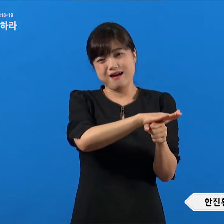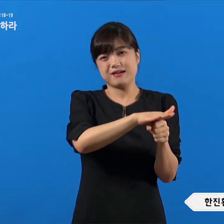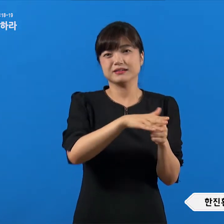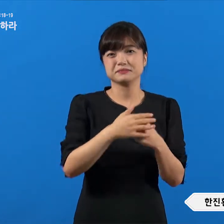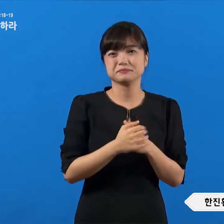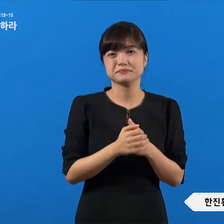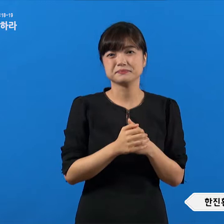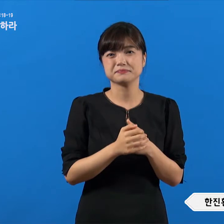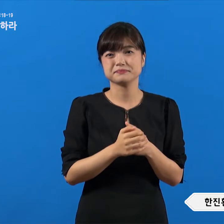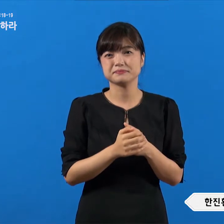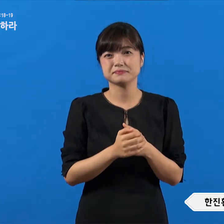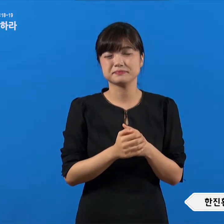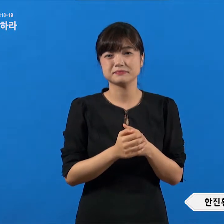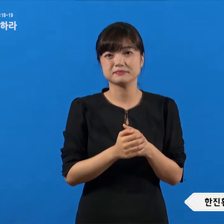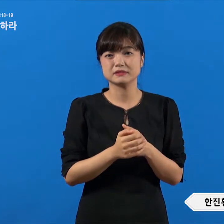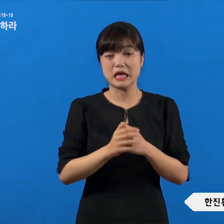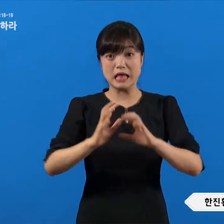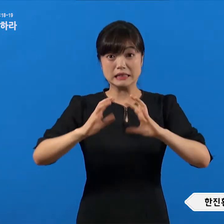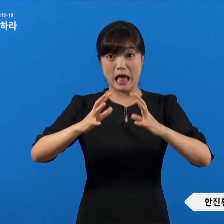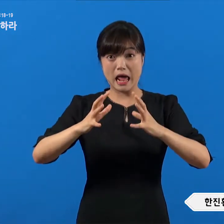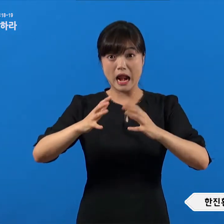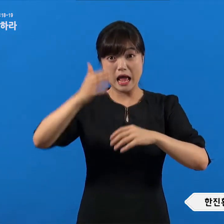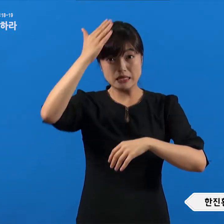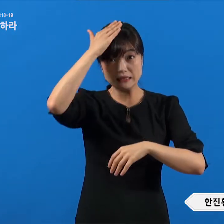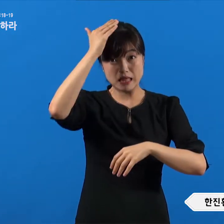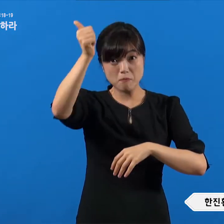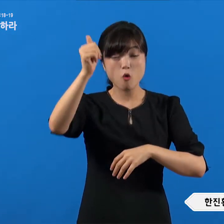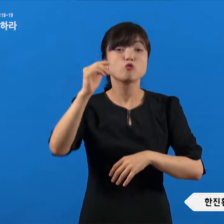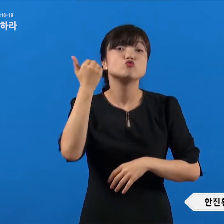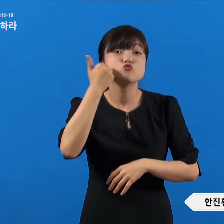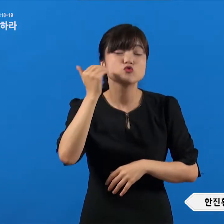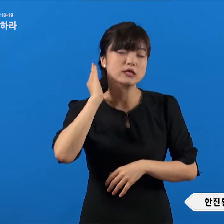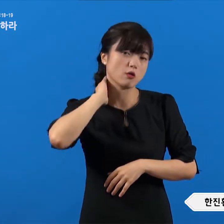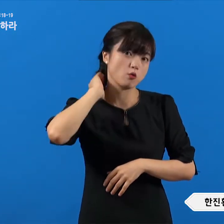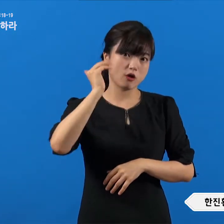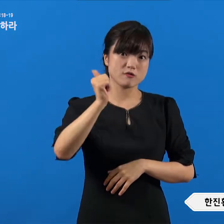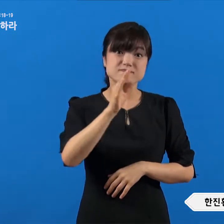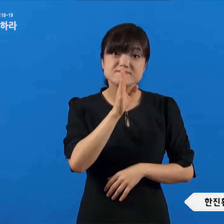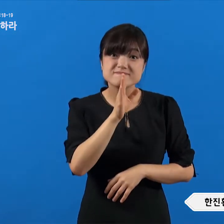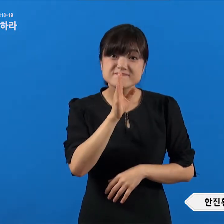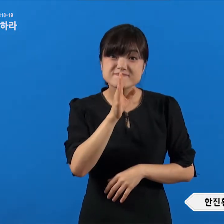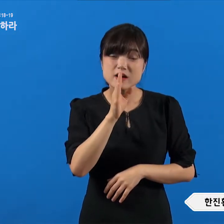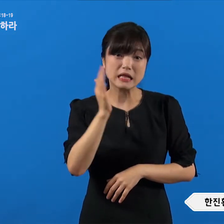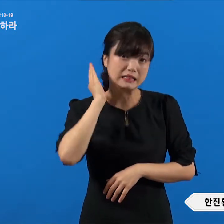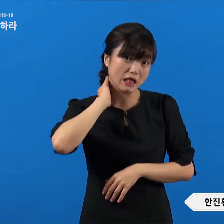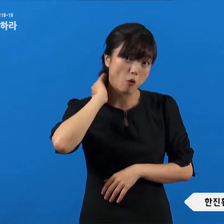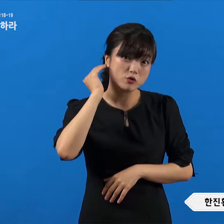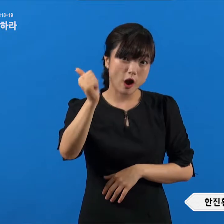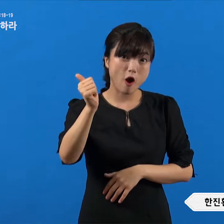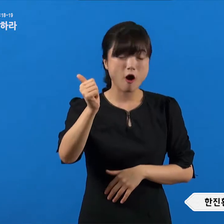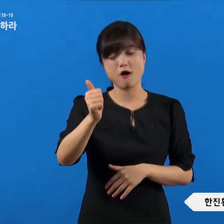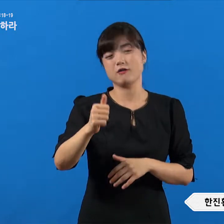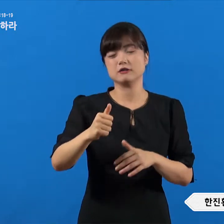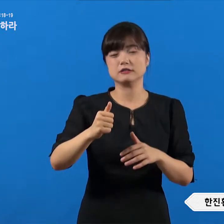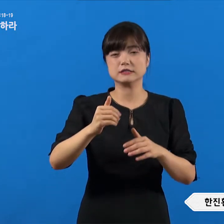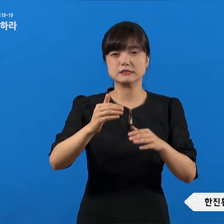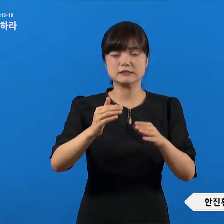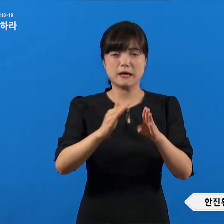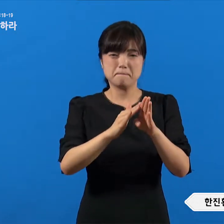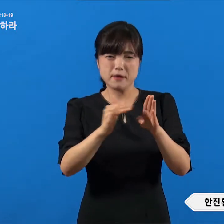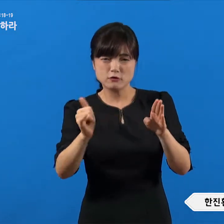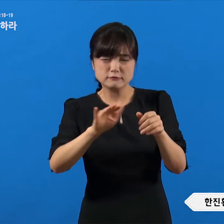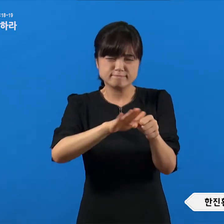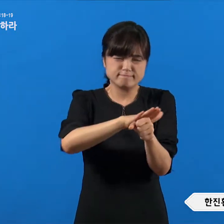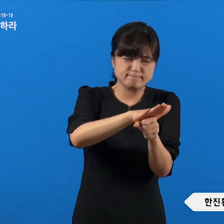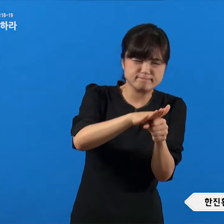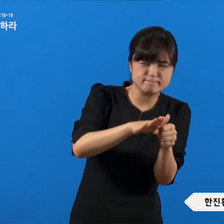사랑하셨습니다. 한 국가의 머리는 대통령이지요. 그래서 대통령은 백성들을